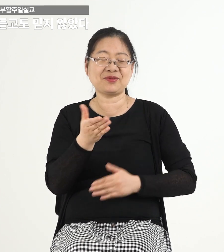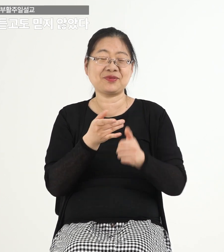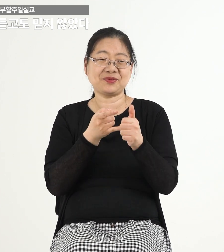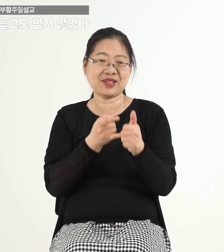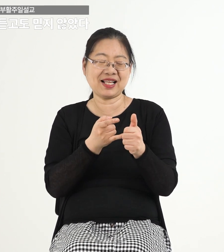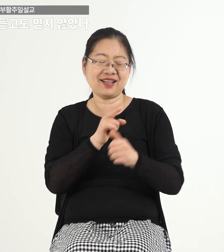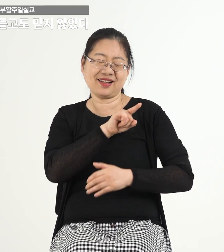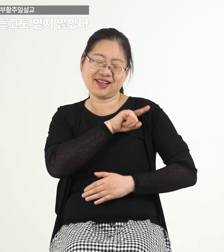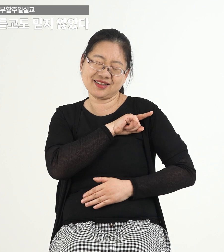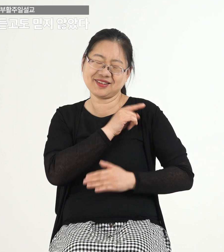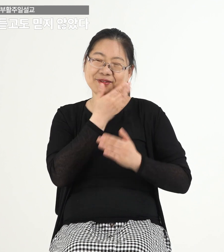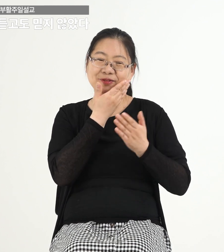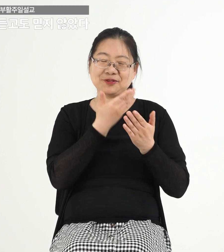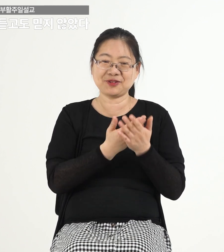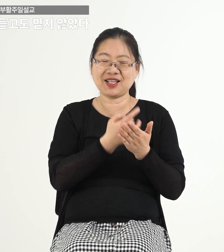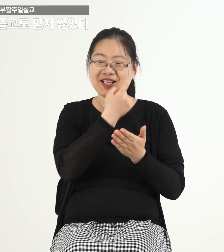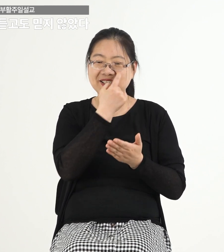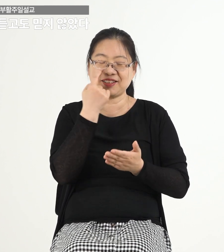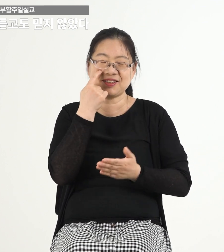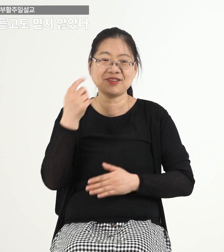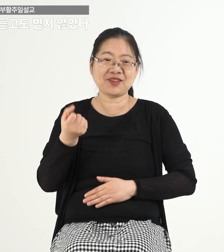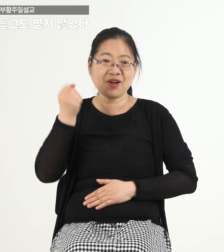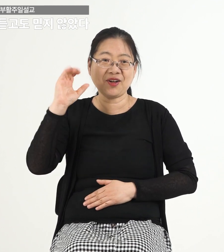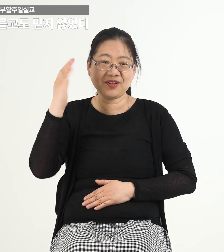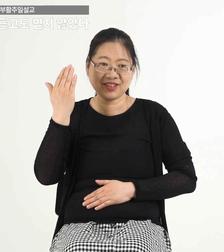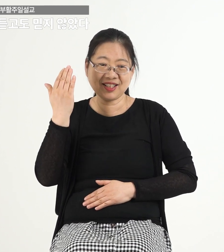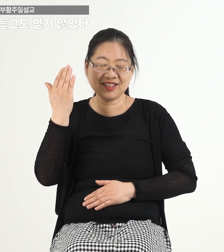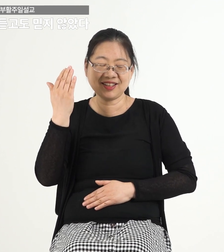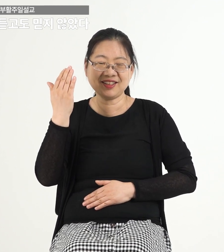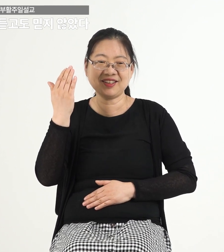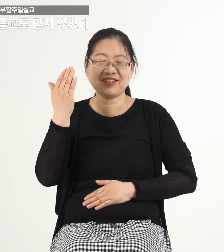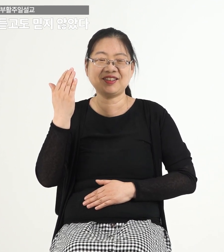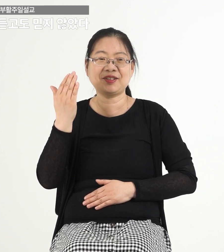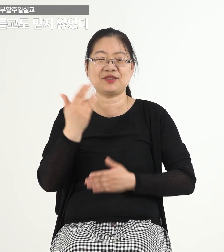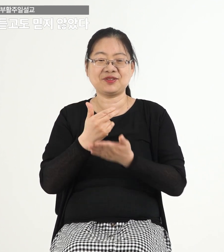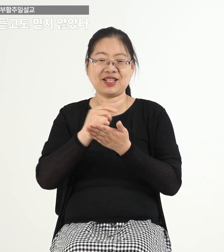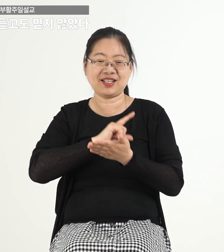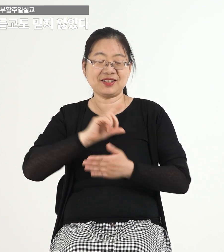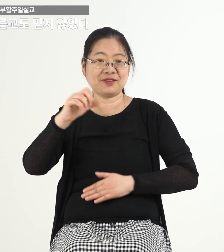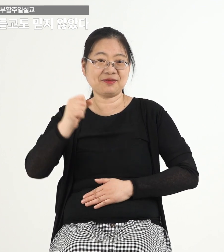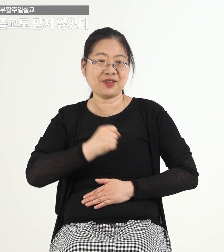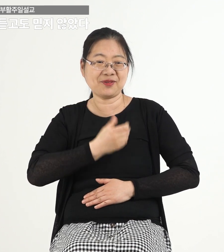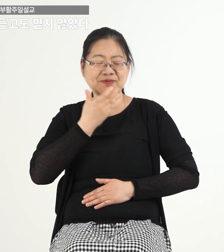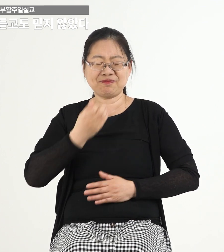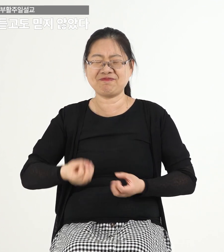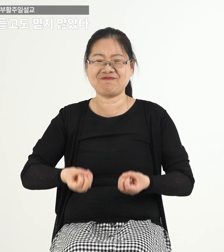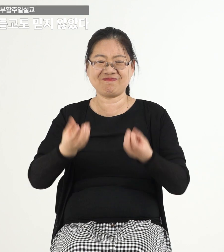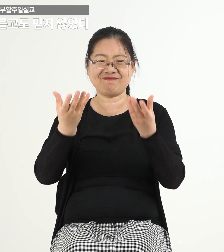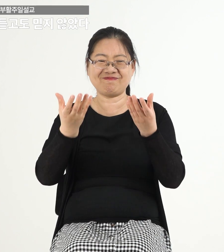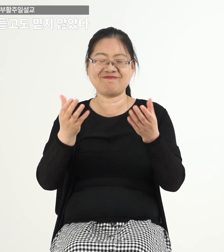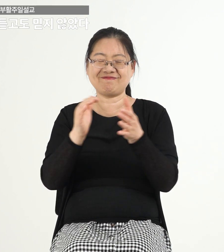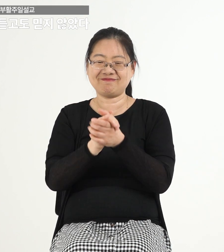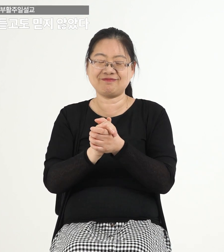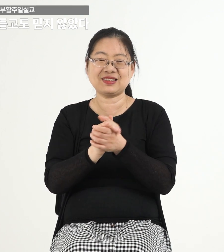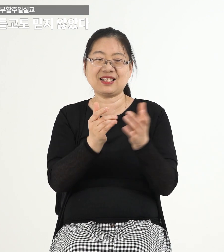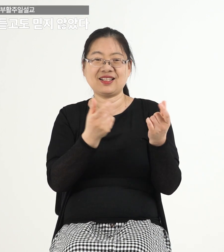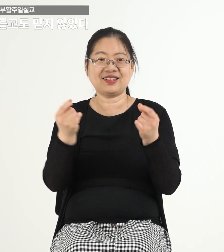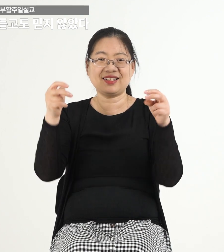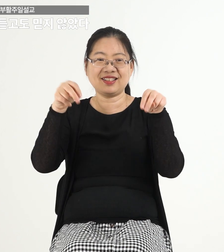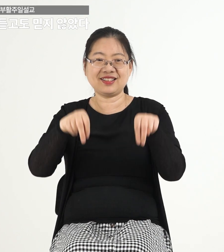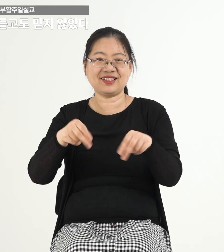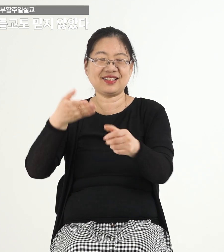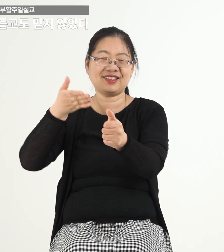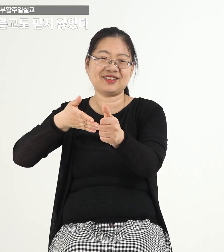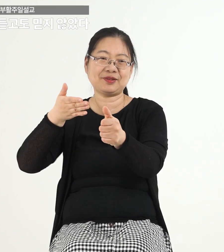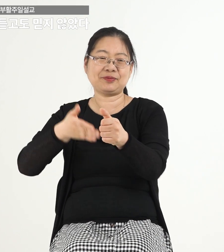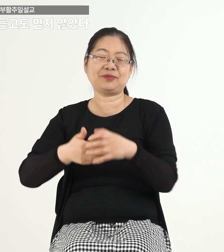여러분들에게 가장 중요한 근거가 되고 동인이 될 수 있기를 주님의 이름으로 축복합니다. 다